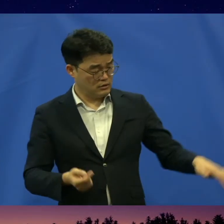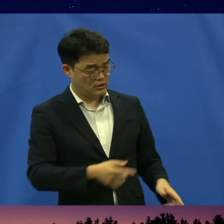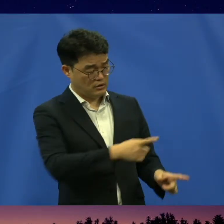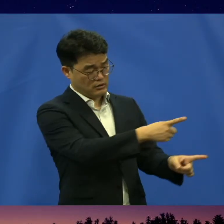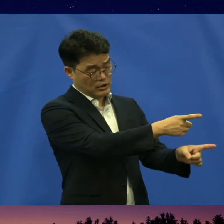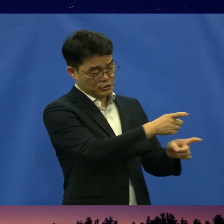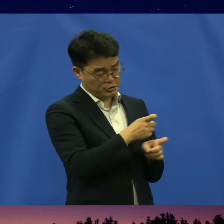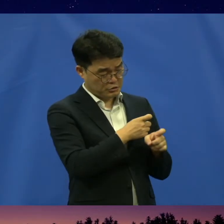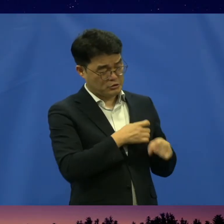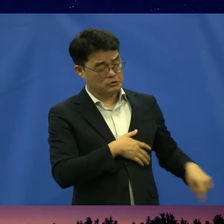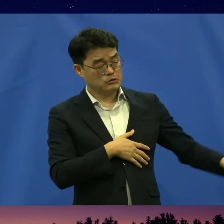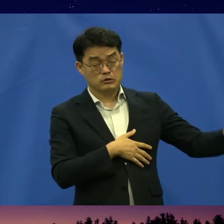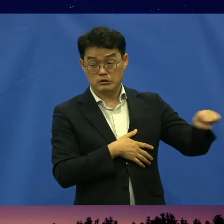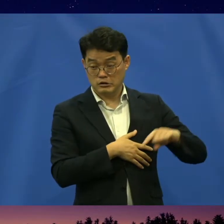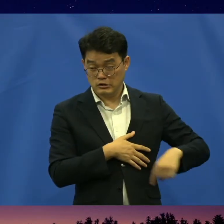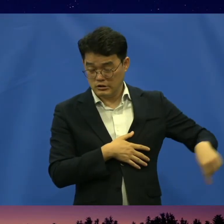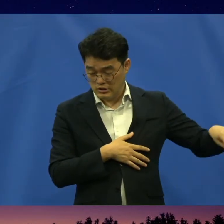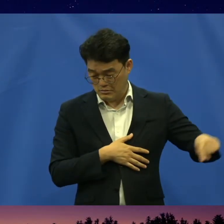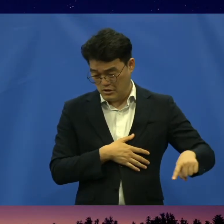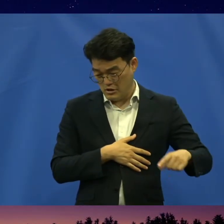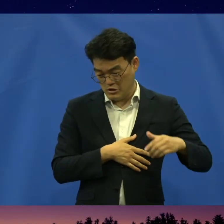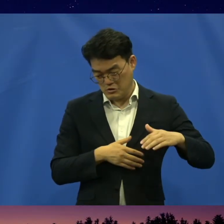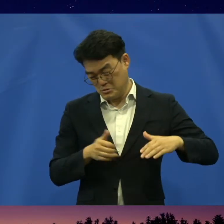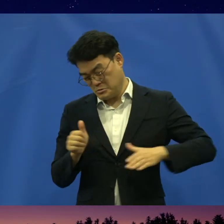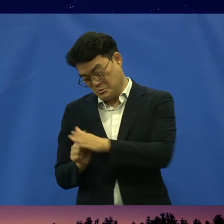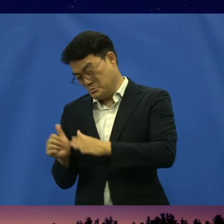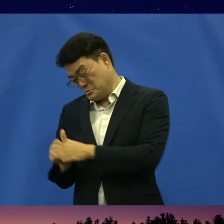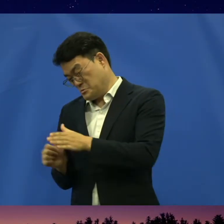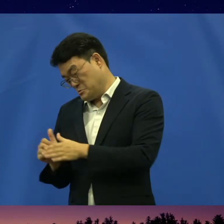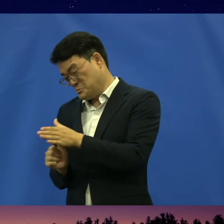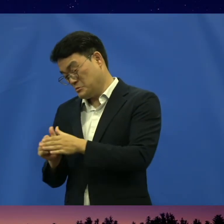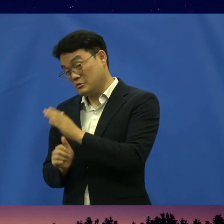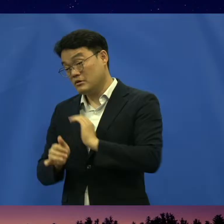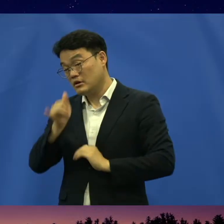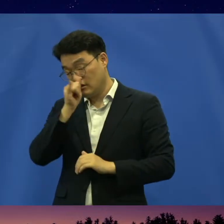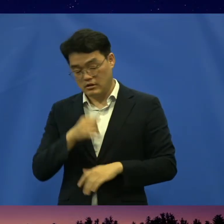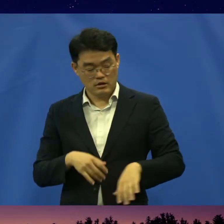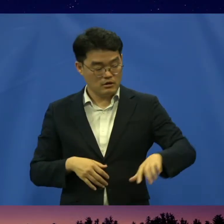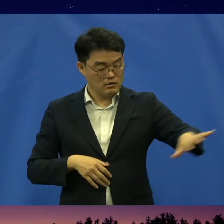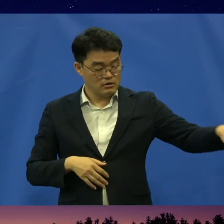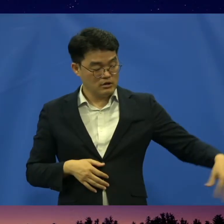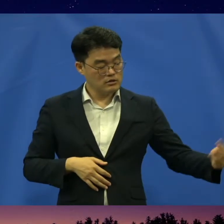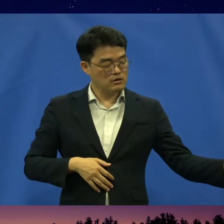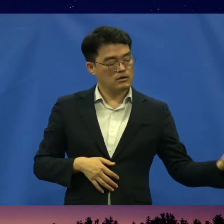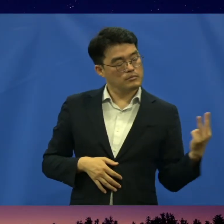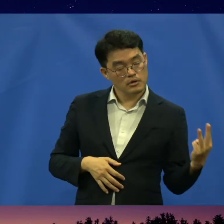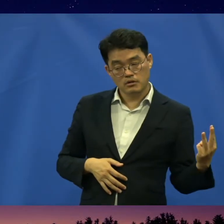부려서 만남을 제의해요. 그 만남의 장소가 온오평지예요.